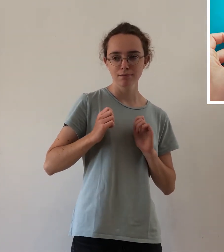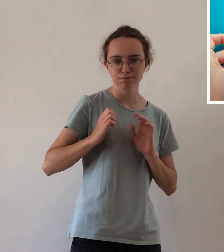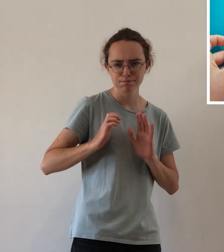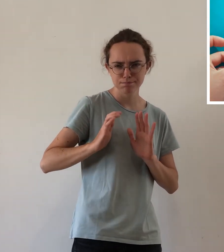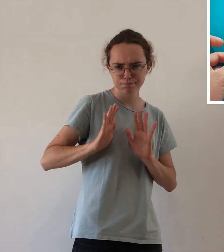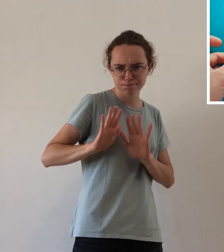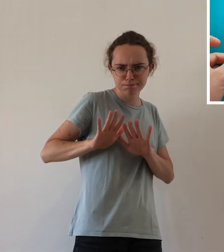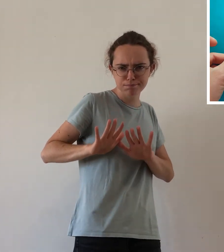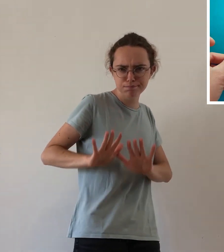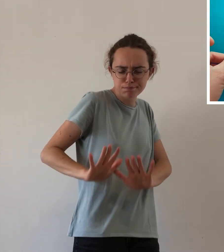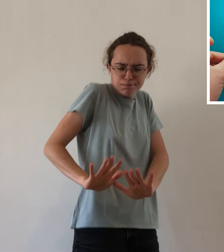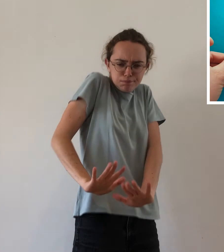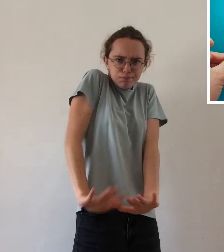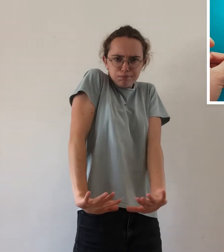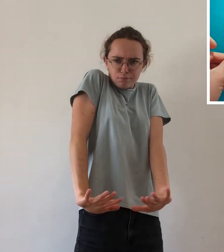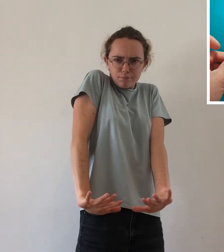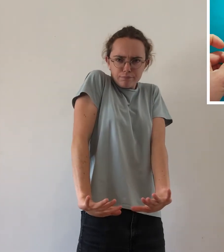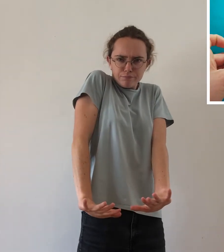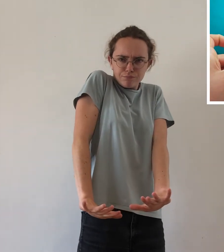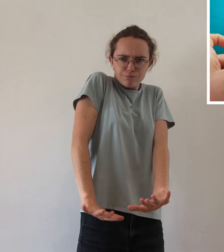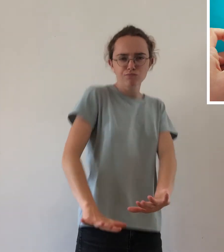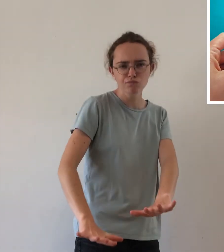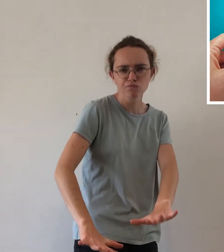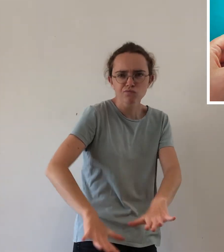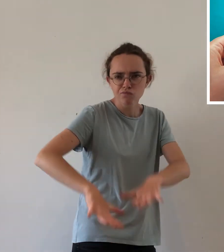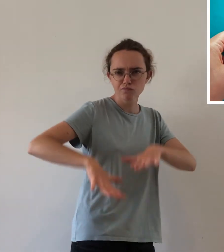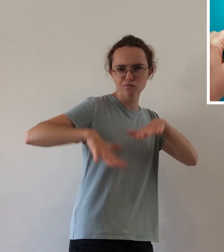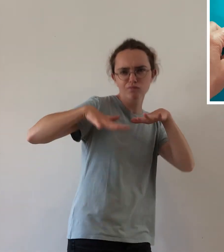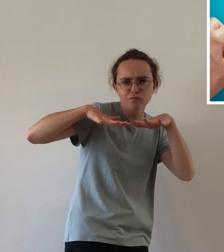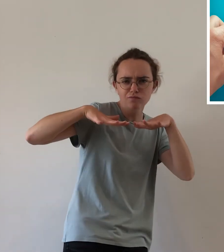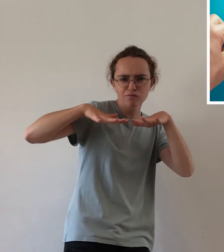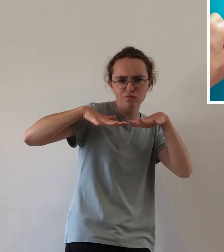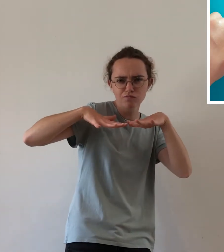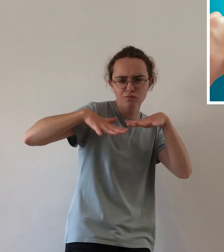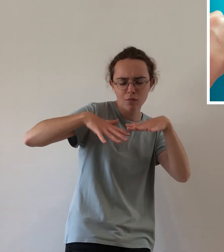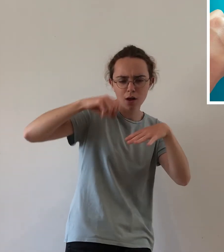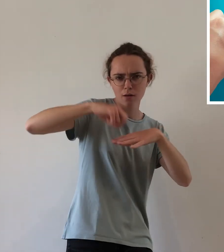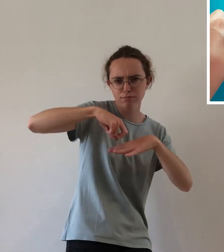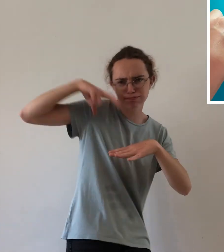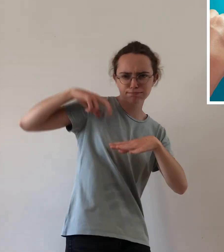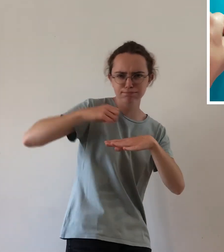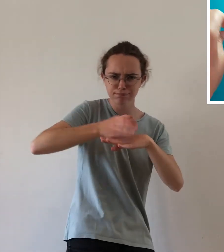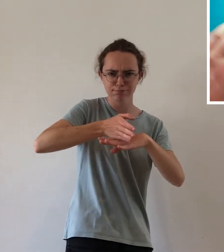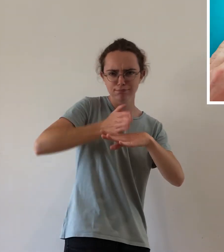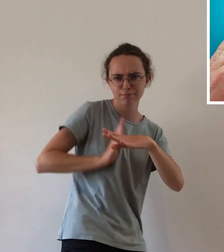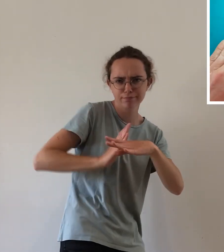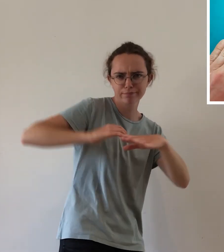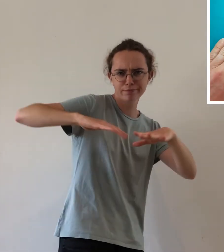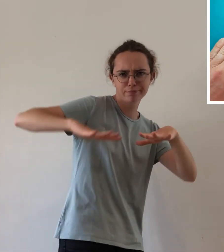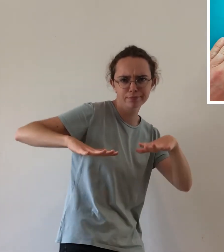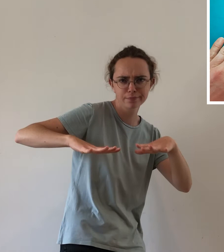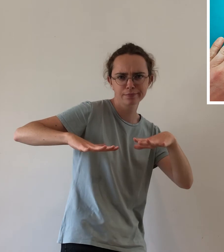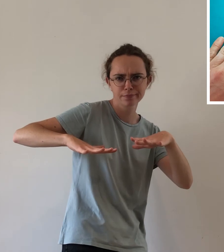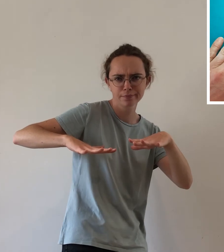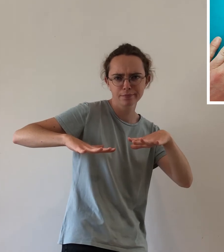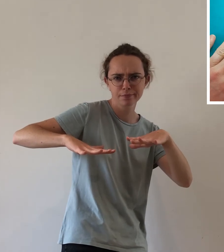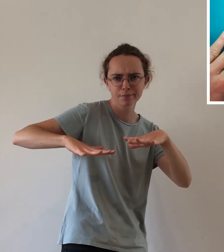Alors, elle s'étire, puis se rassemble, prête à bondir.